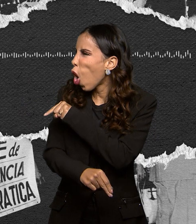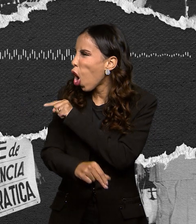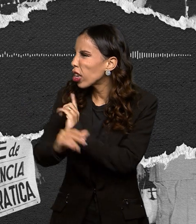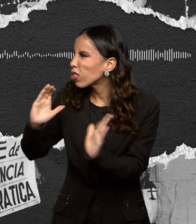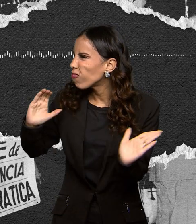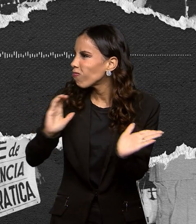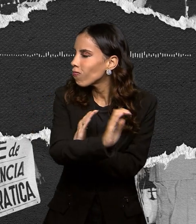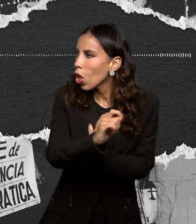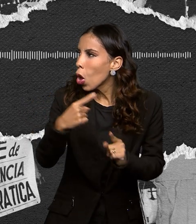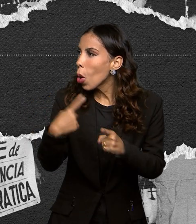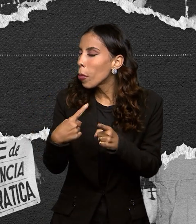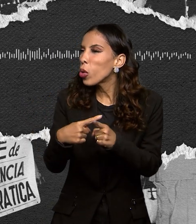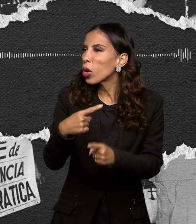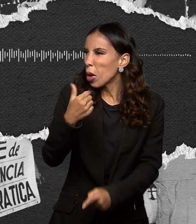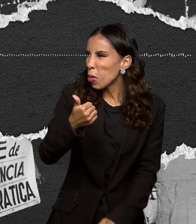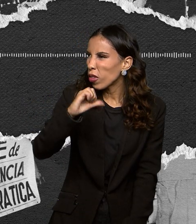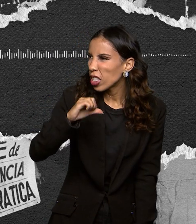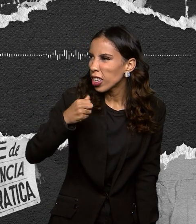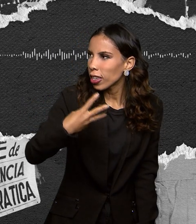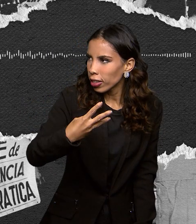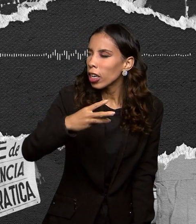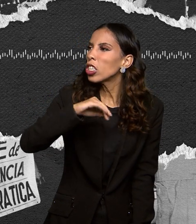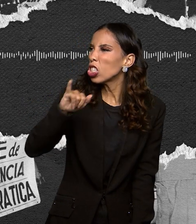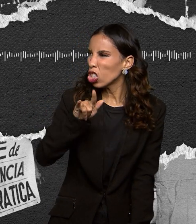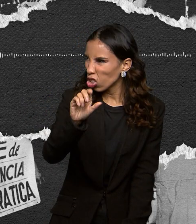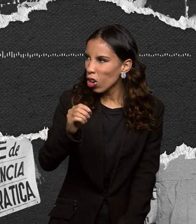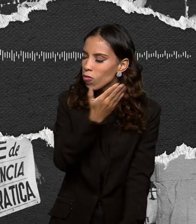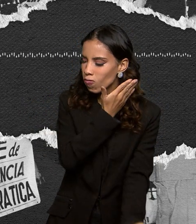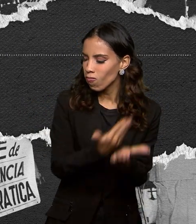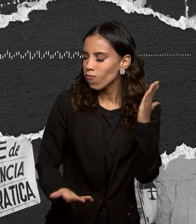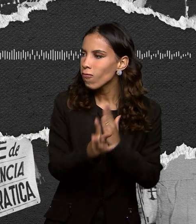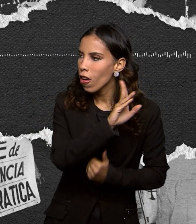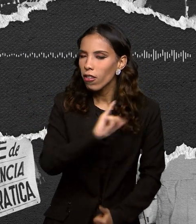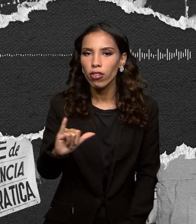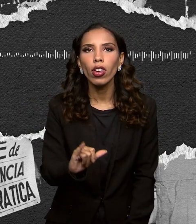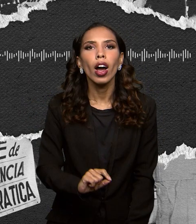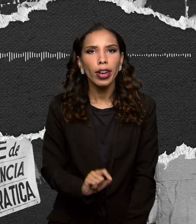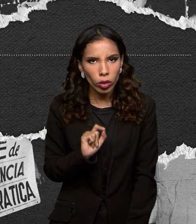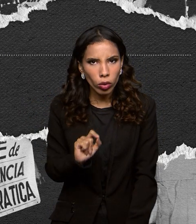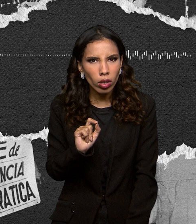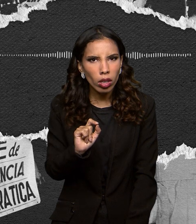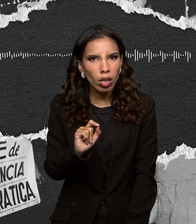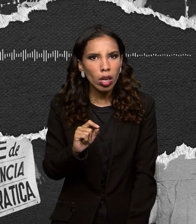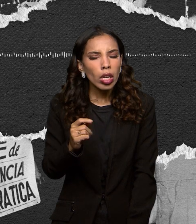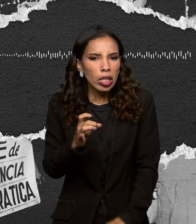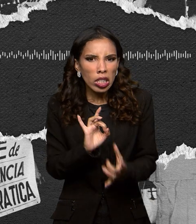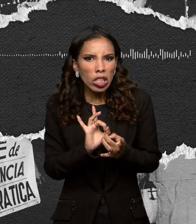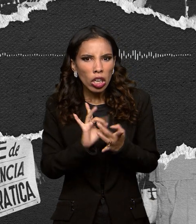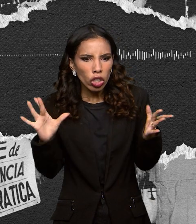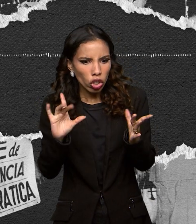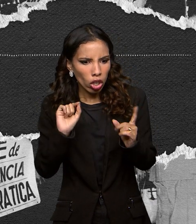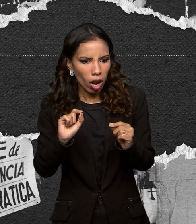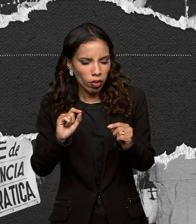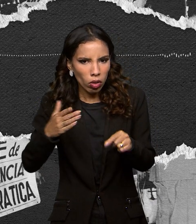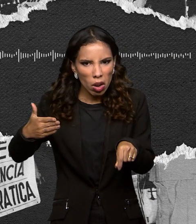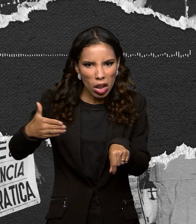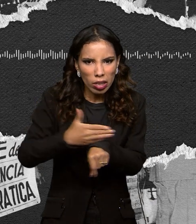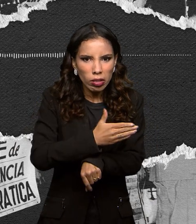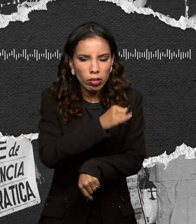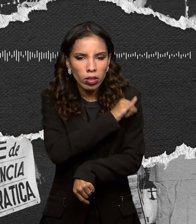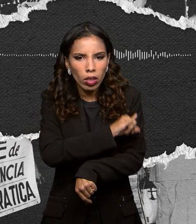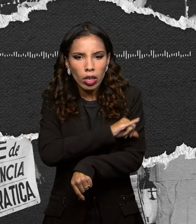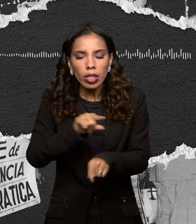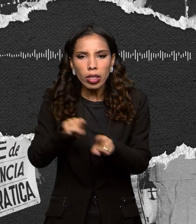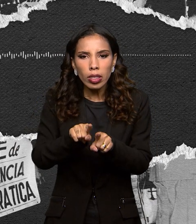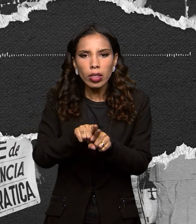cairia ainda em 63. O estado de sítio permitiria ao governo intervir na Guanabara e tirar o governador do poder. Mas